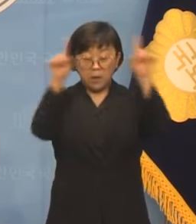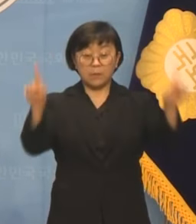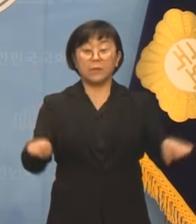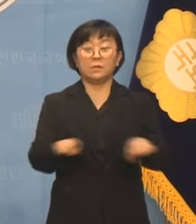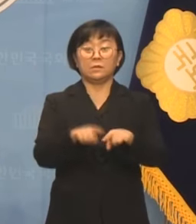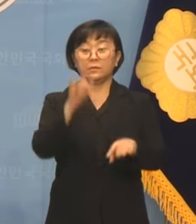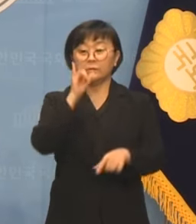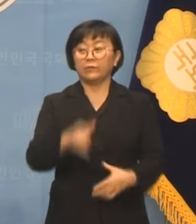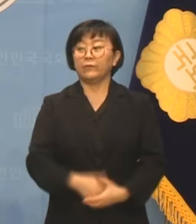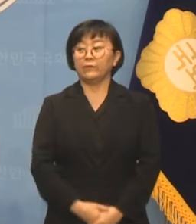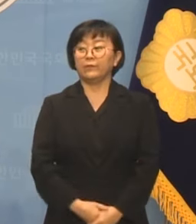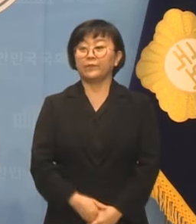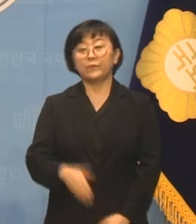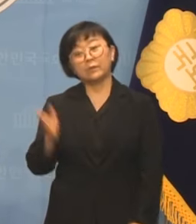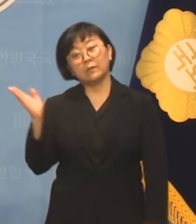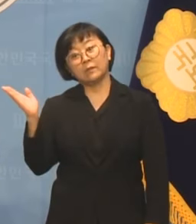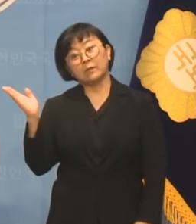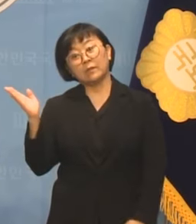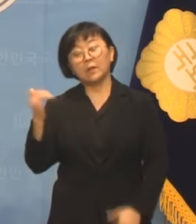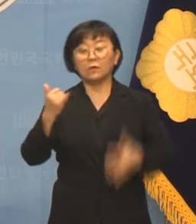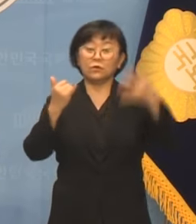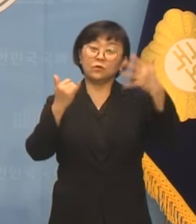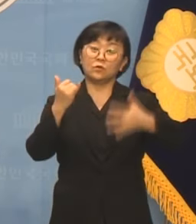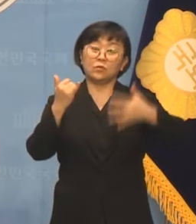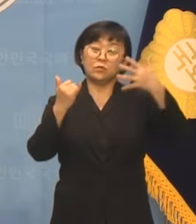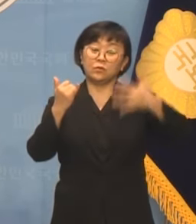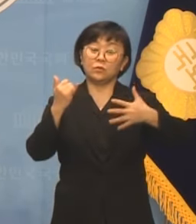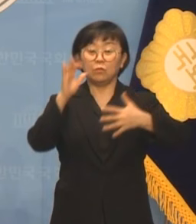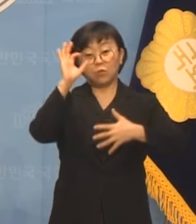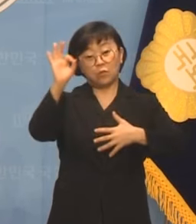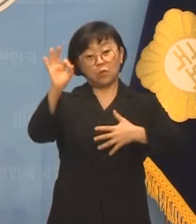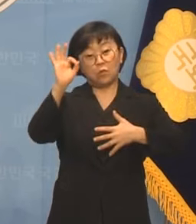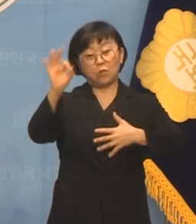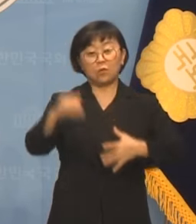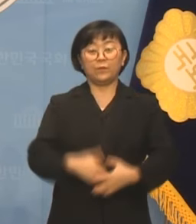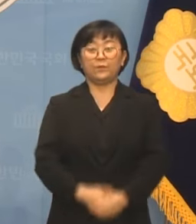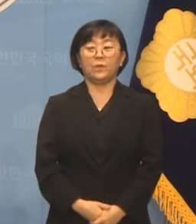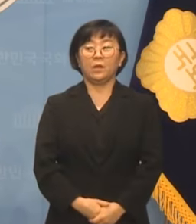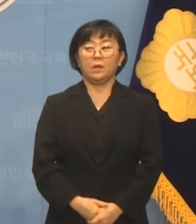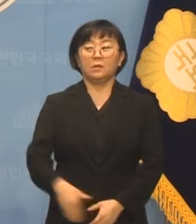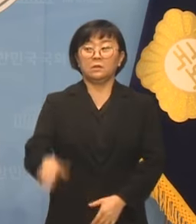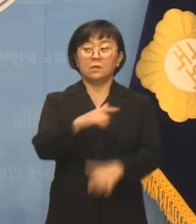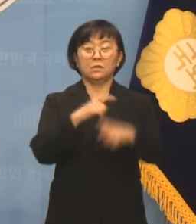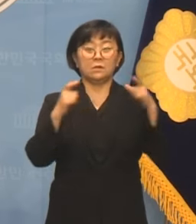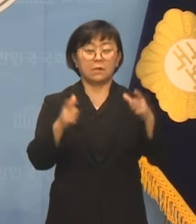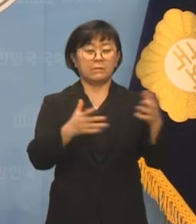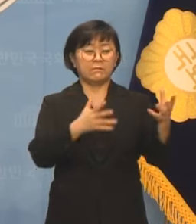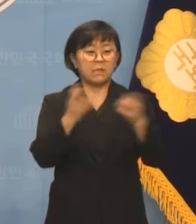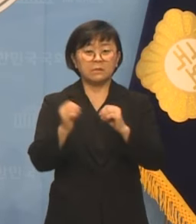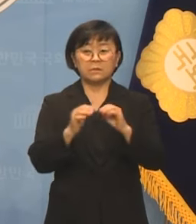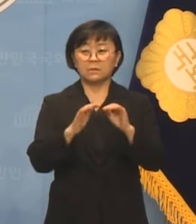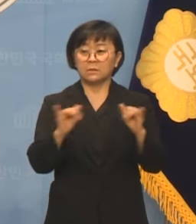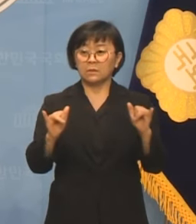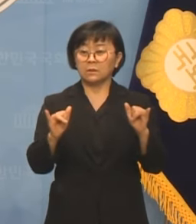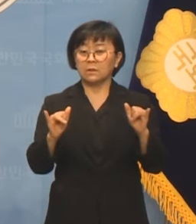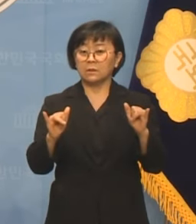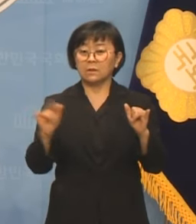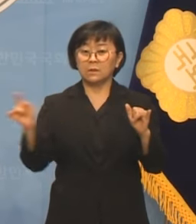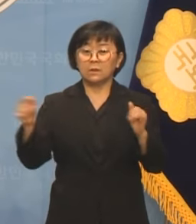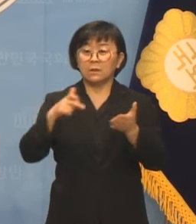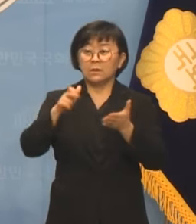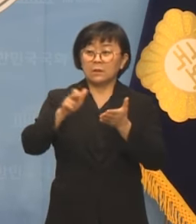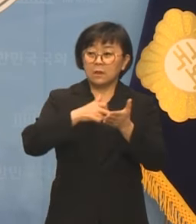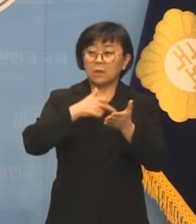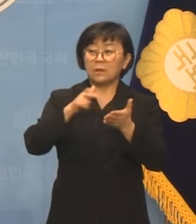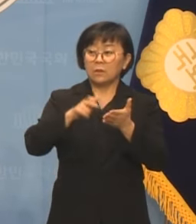있습니다. 이 유튜브 화면을 보고 저희 지역에 많은 분들이 이것을 카톡으로